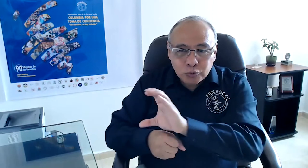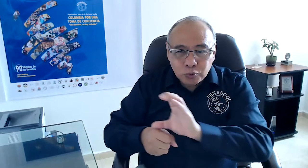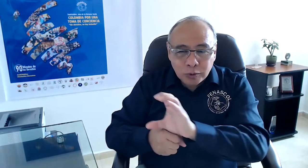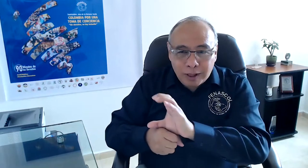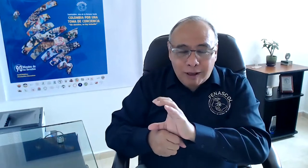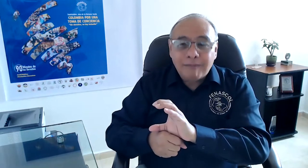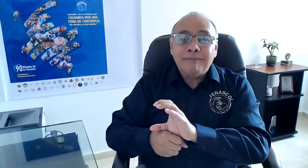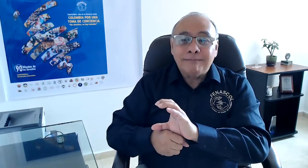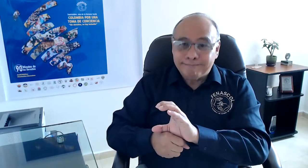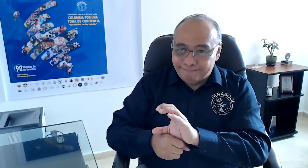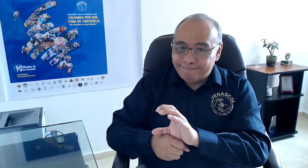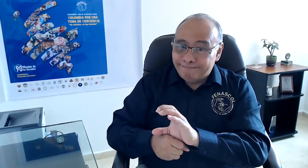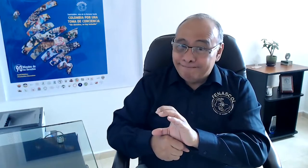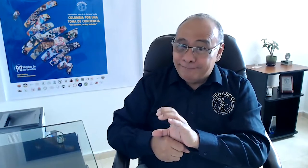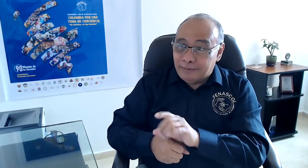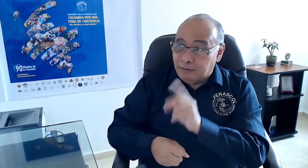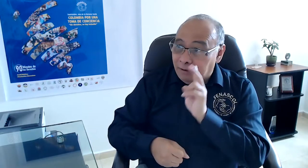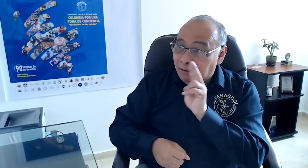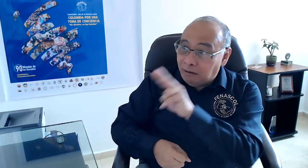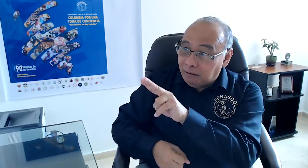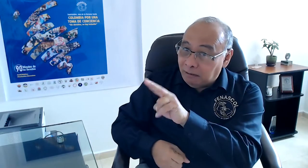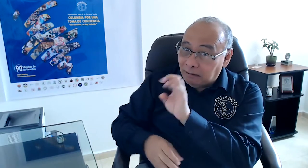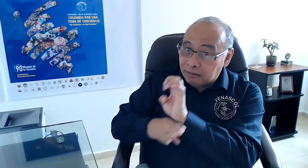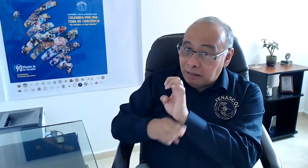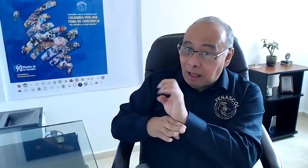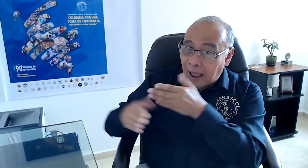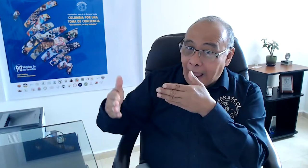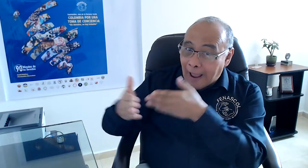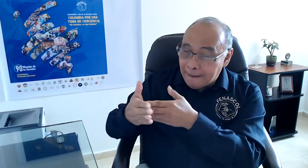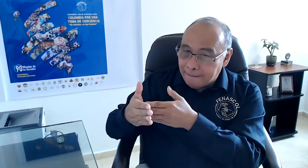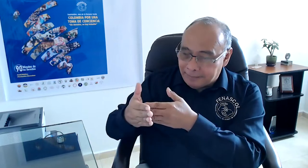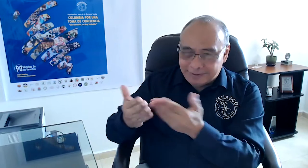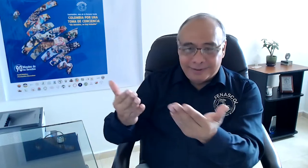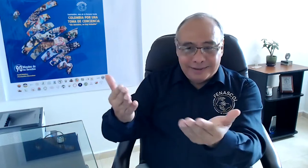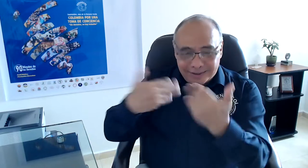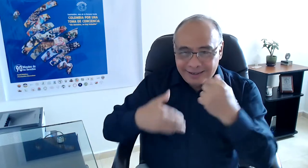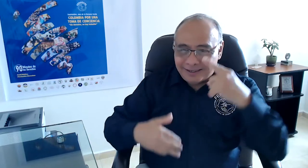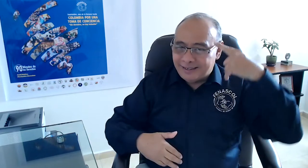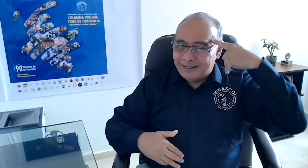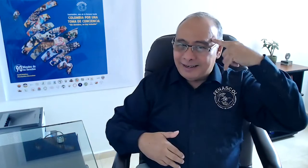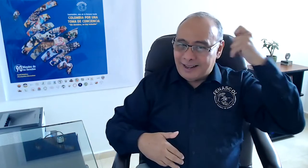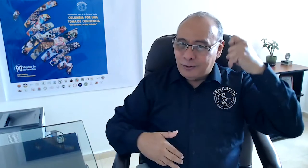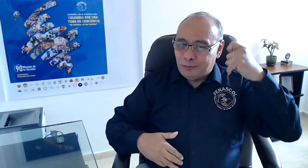regiones o ciudades encuentran alguna entidad que no es accesible, los invito a que se sumen a este